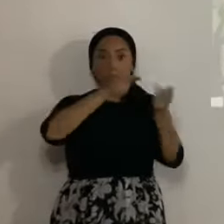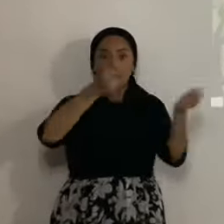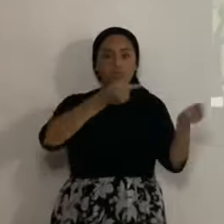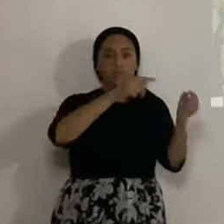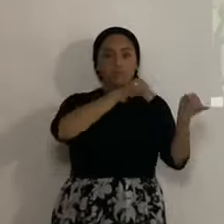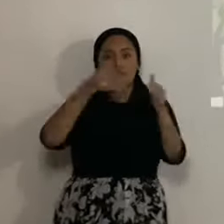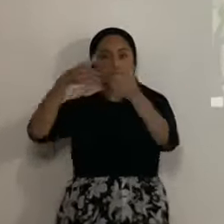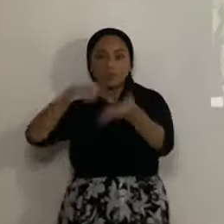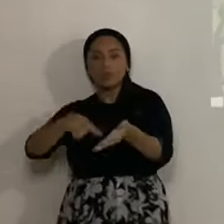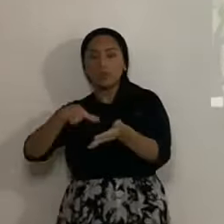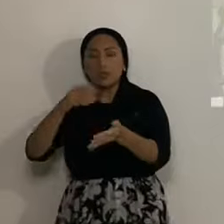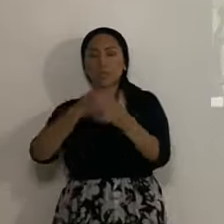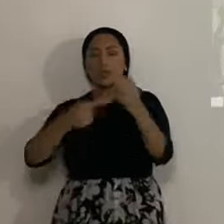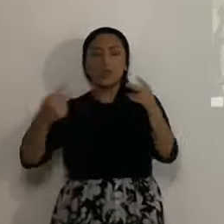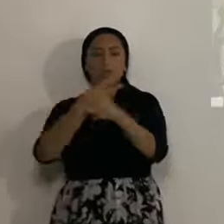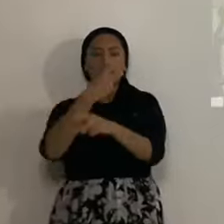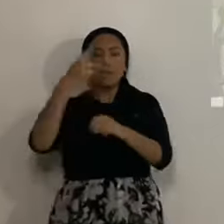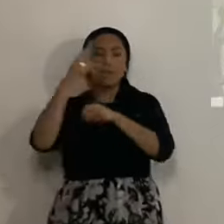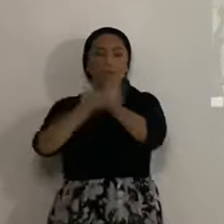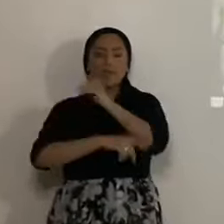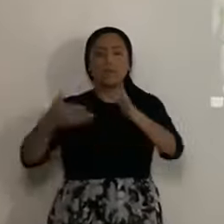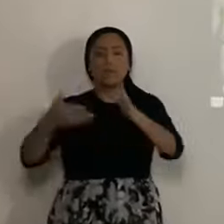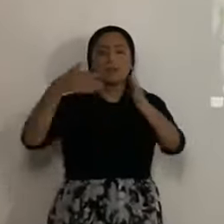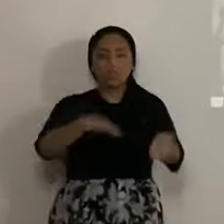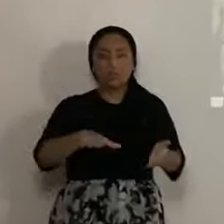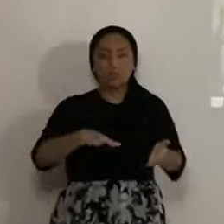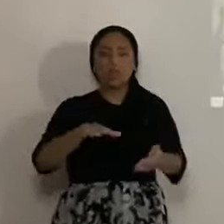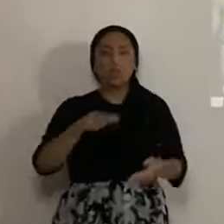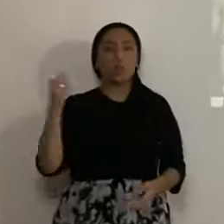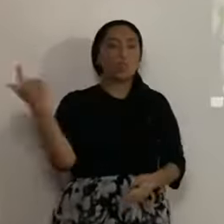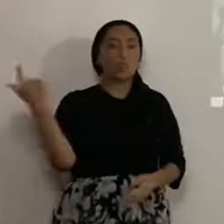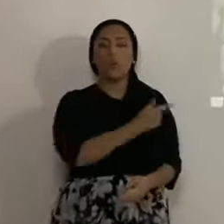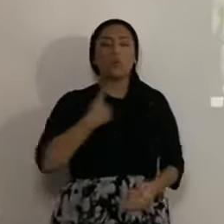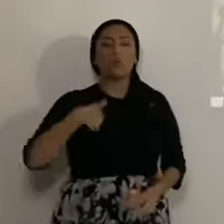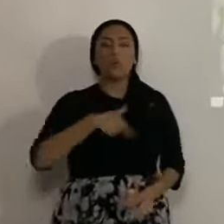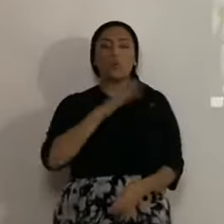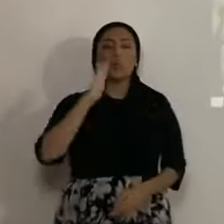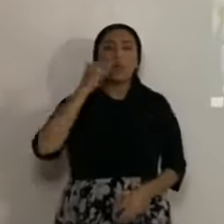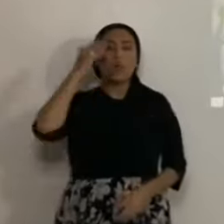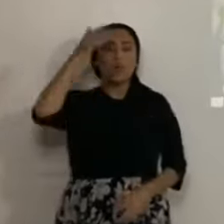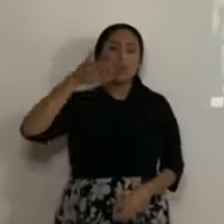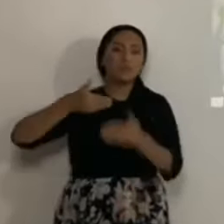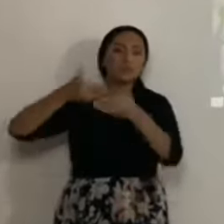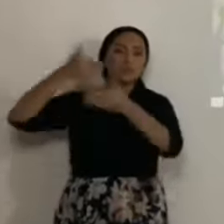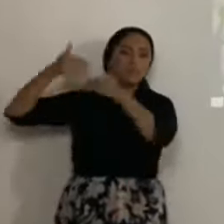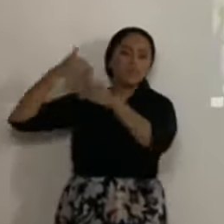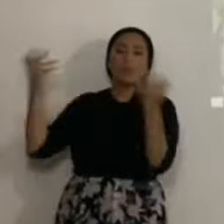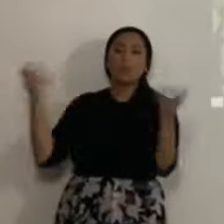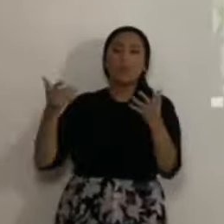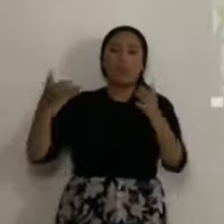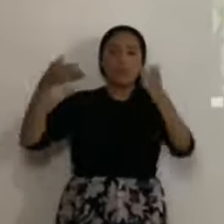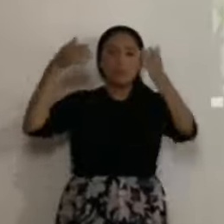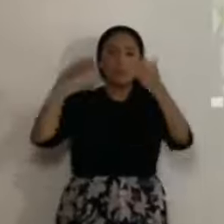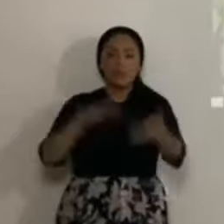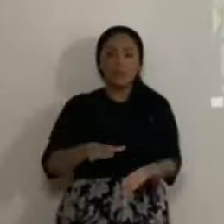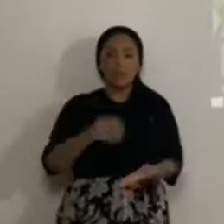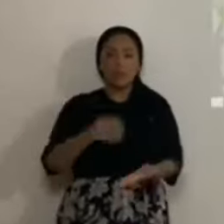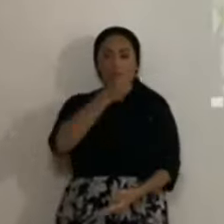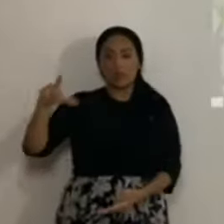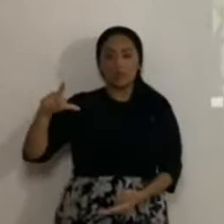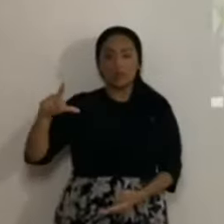muerte. ¿Cuál es la pena capital? La muerte. ¿Qué merecíamos todos? La muerte. ¿Qué merecíamos todos? El